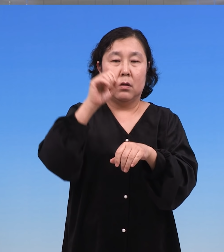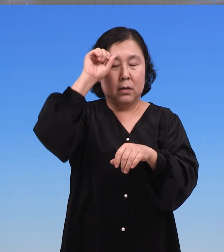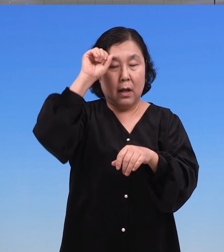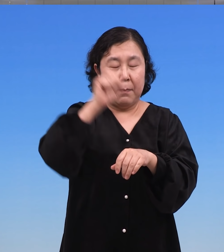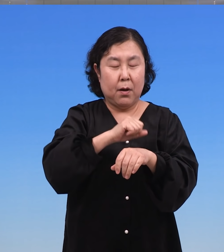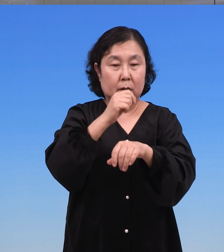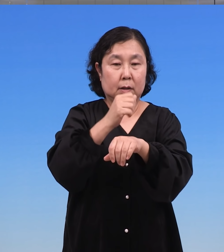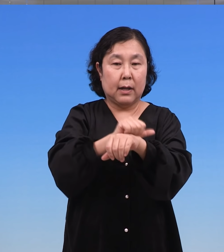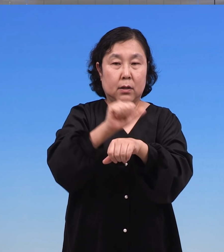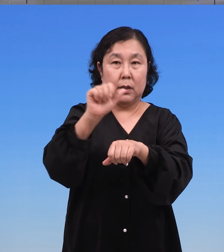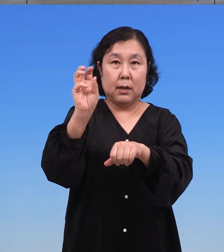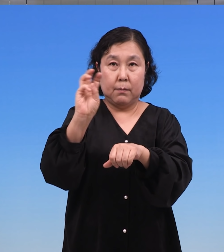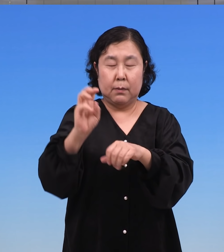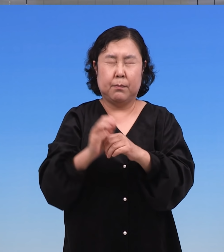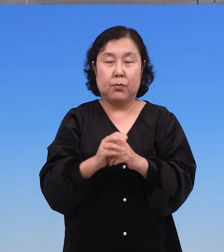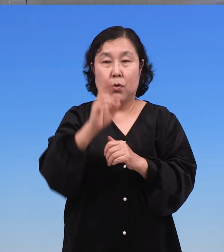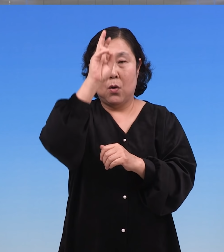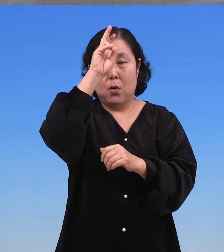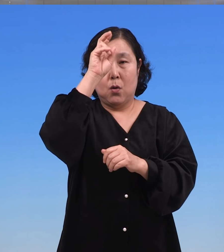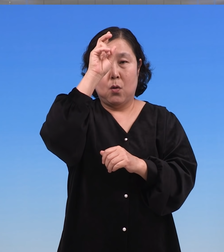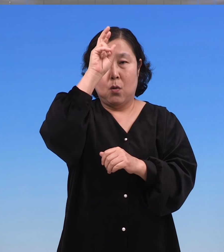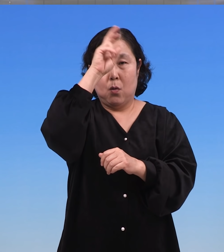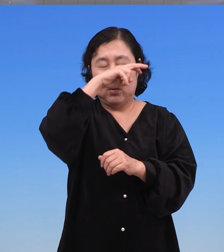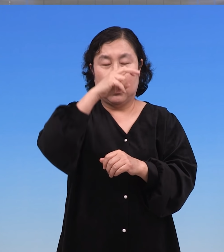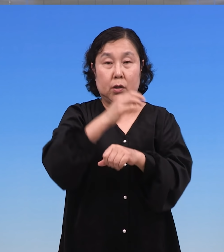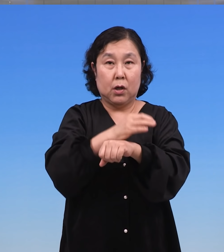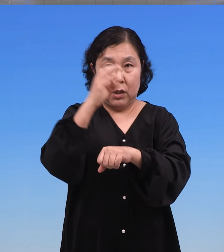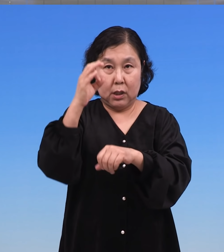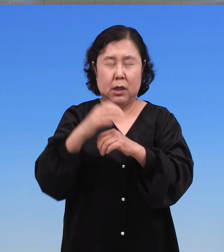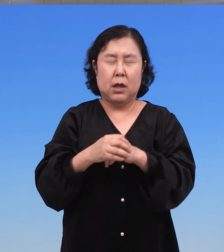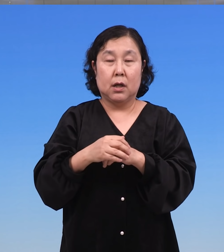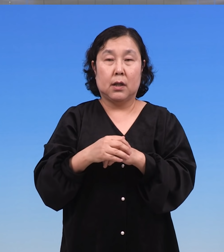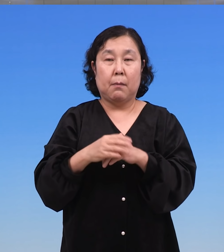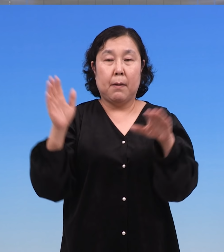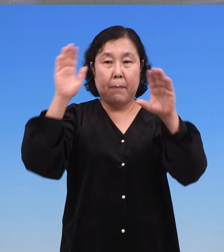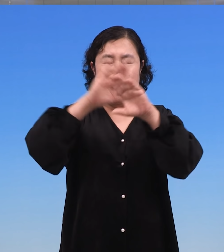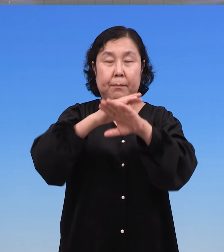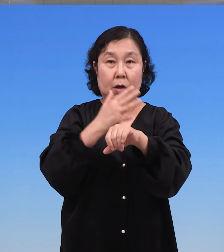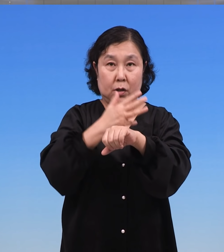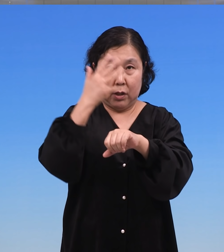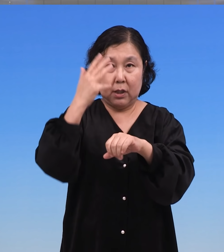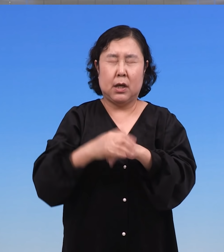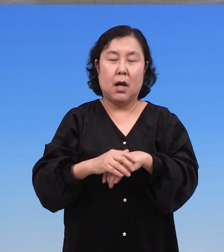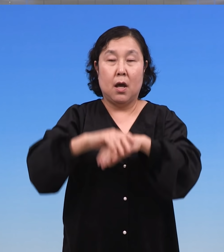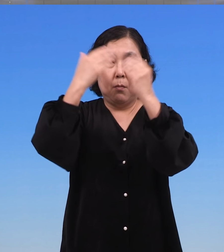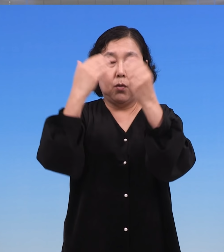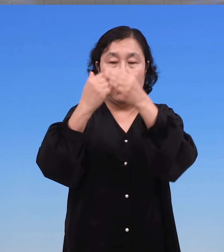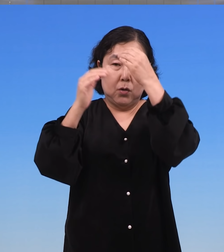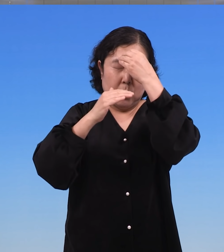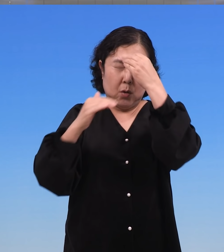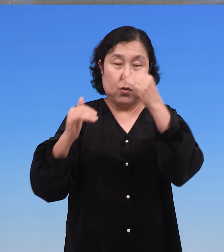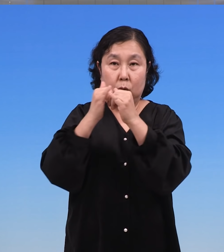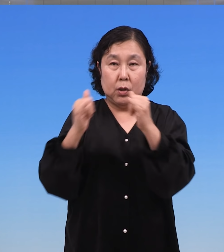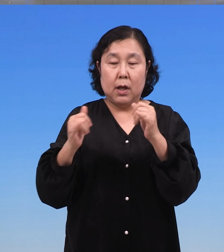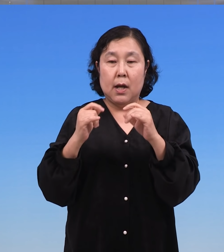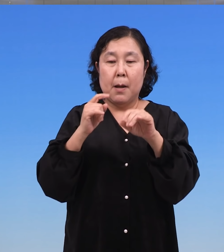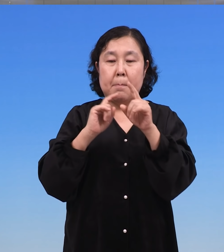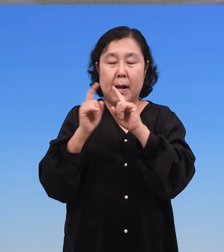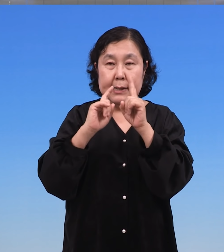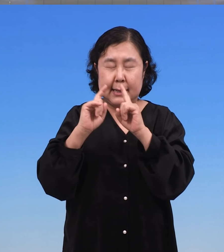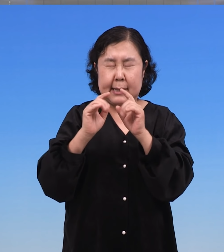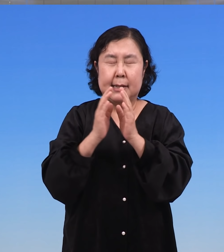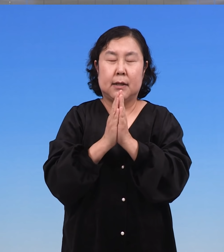8시, 직장인들을 위해 저녁 8시에 이제 전 성도님들이 가족과 함께 말씀과 기도하는 일에 전념하도록